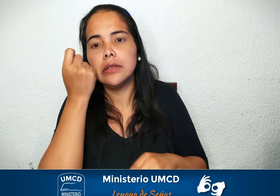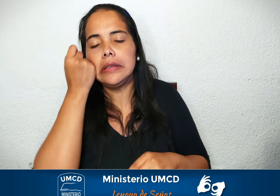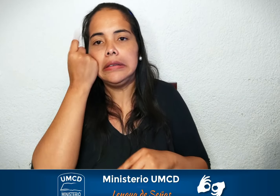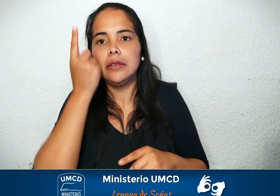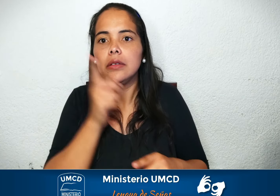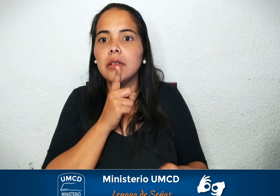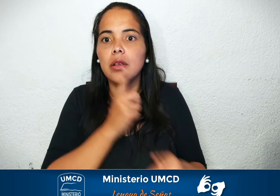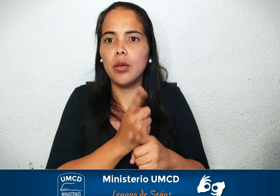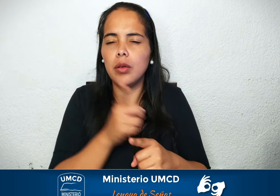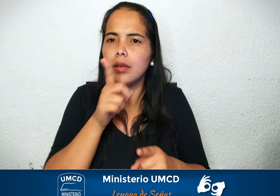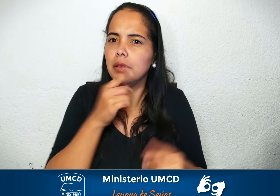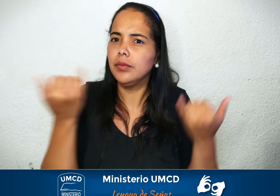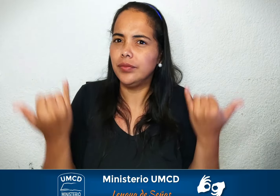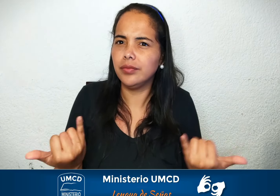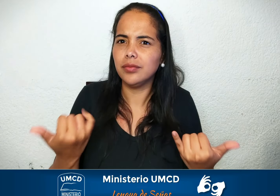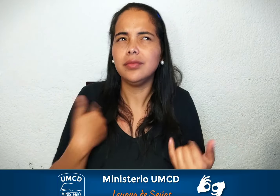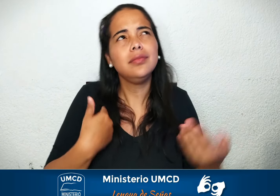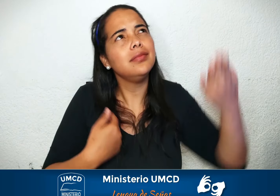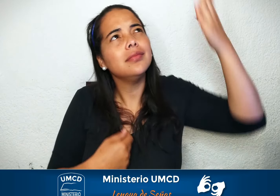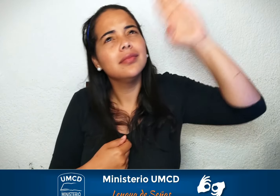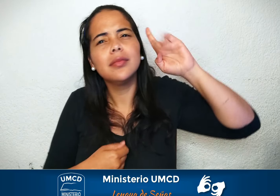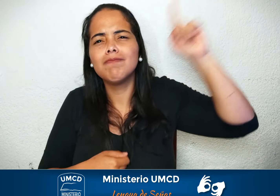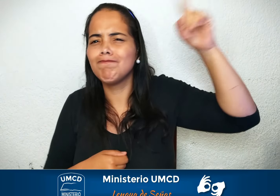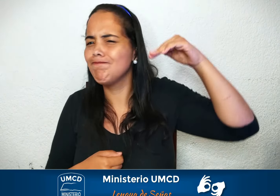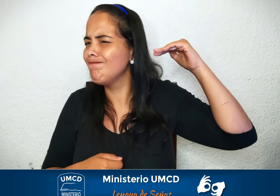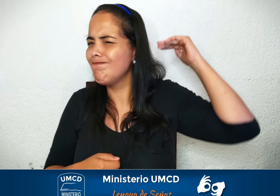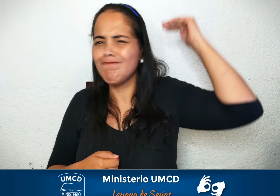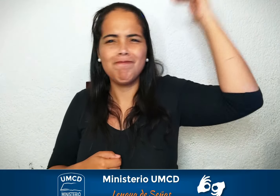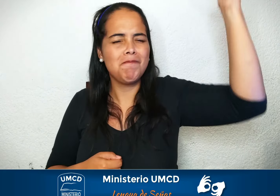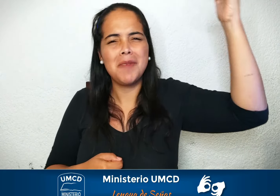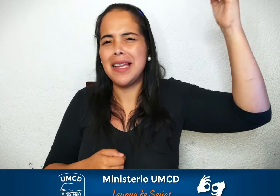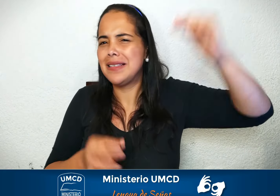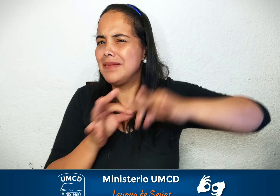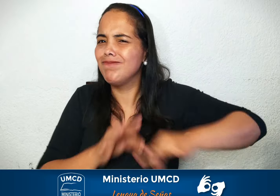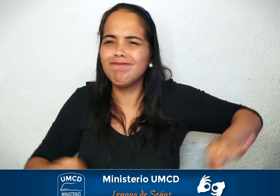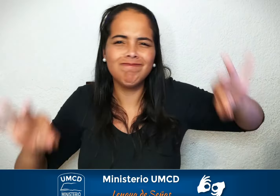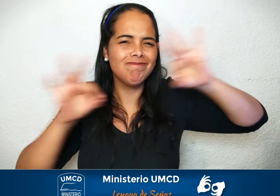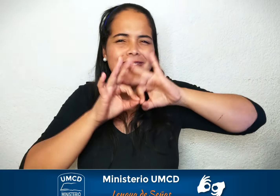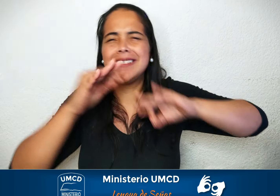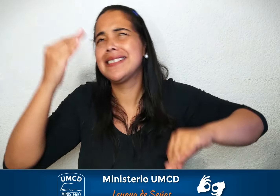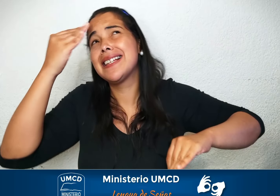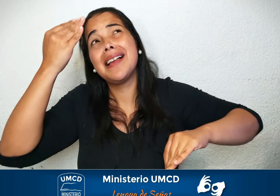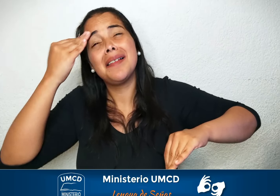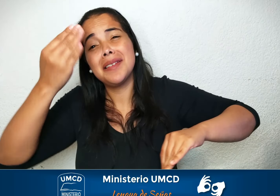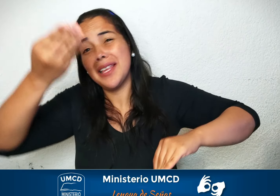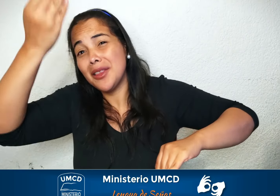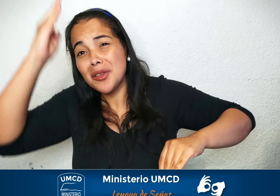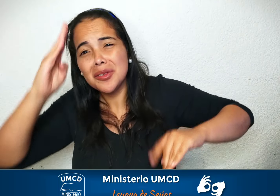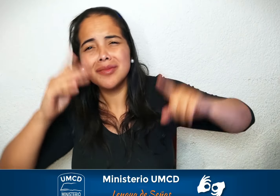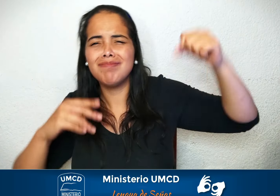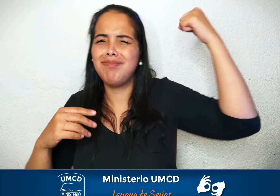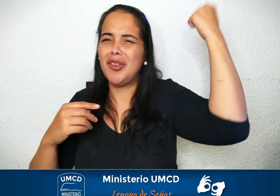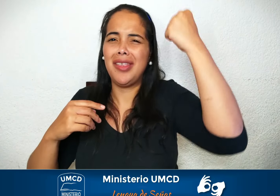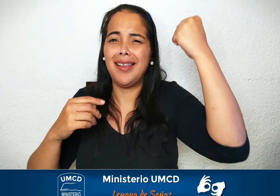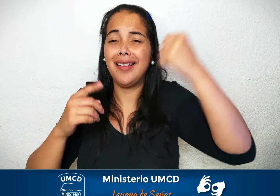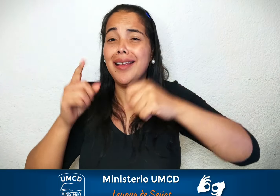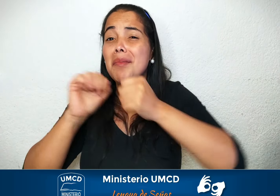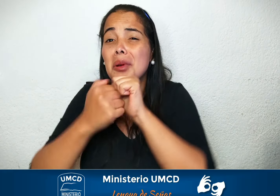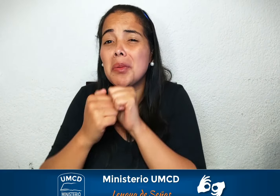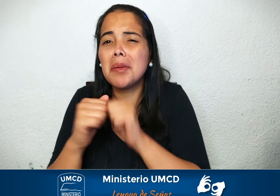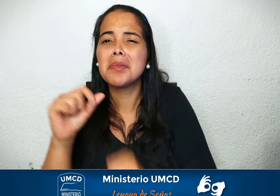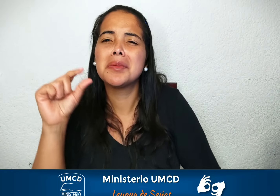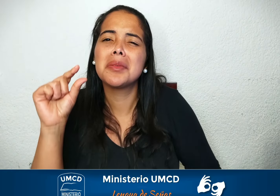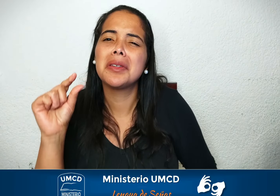damos cuenta que en la balanza nuestro Dios es mucho, mucho, mucho más grande que el problema